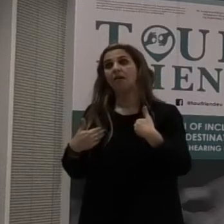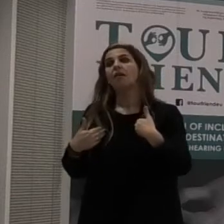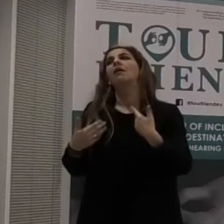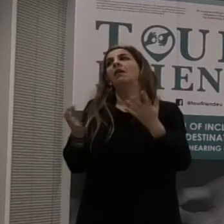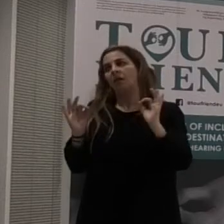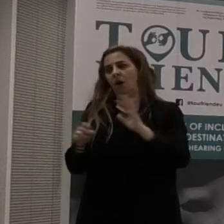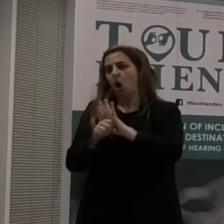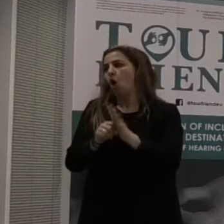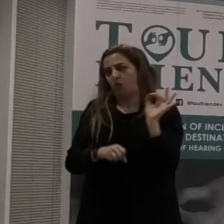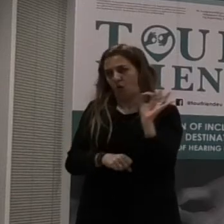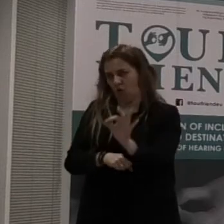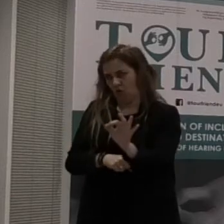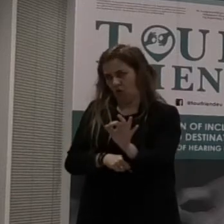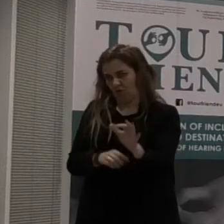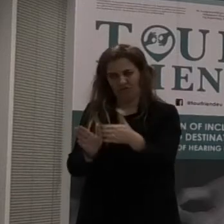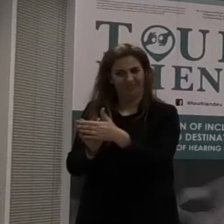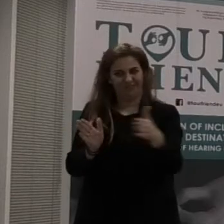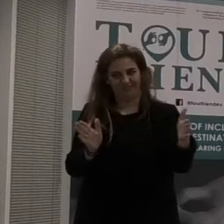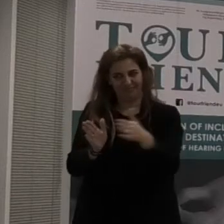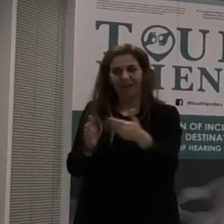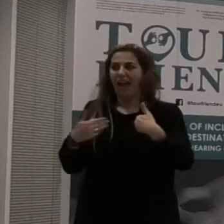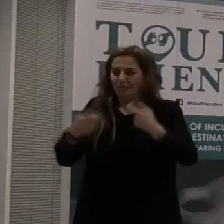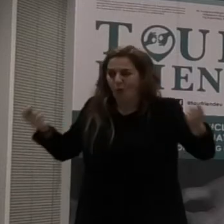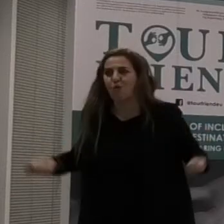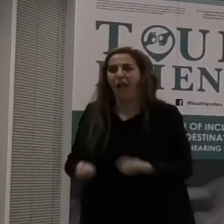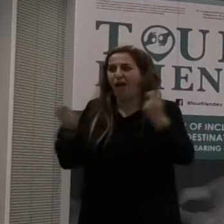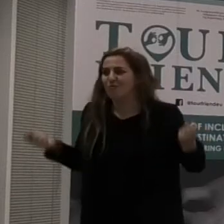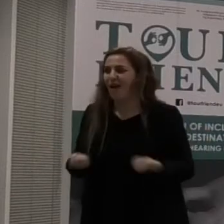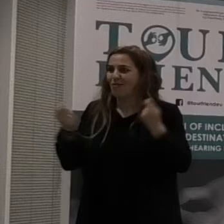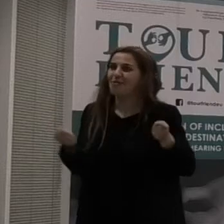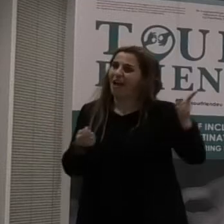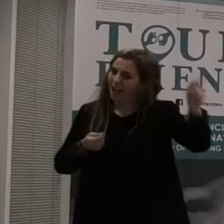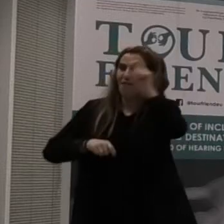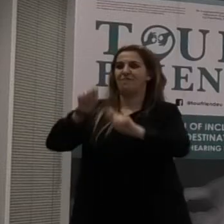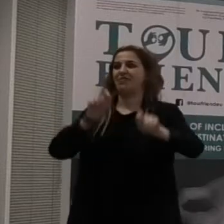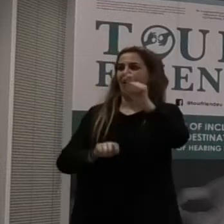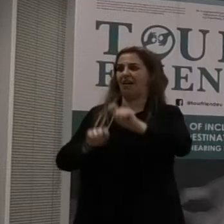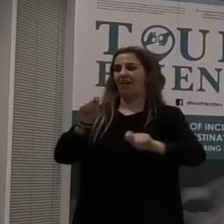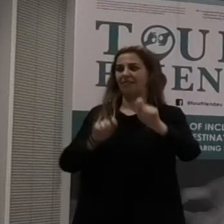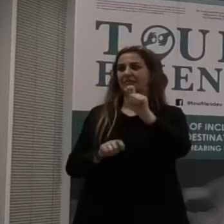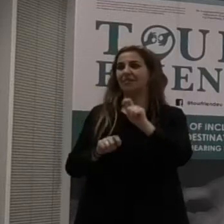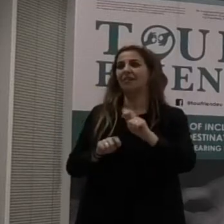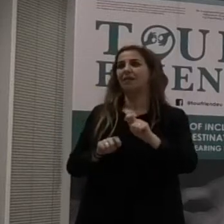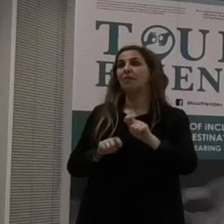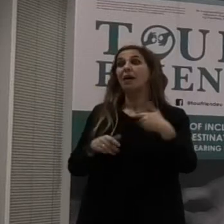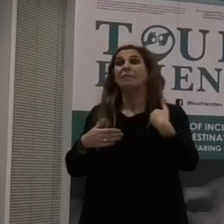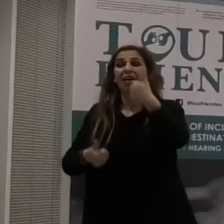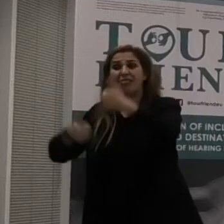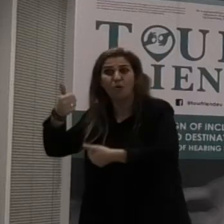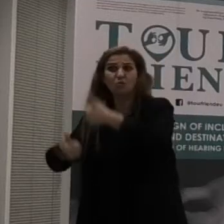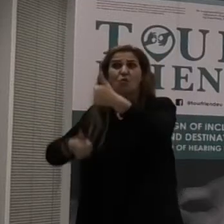της πανδημίας, όπου έτσι δουλέψαμε το project, φτιάξαμε αυτό το προϊόν και μέσα από σειρά από